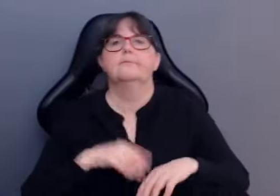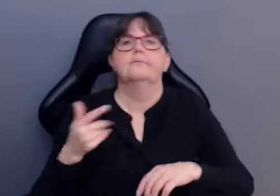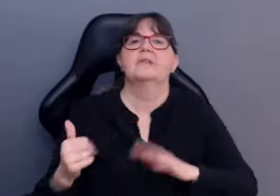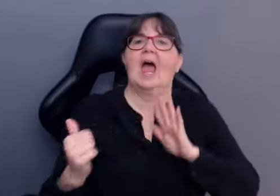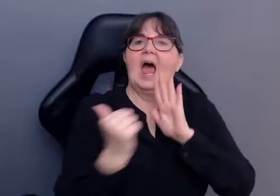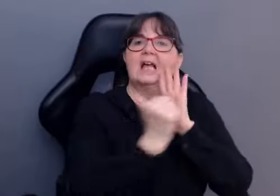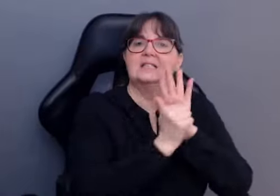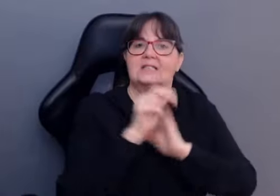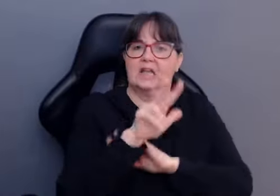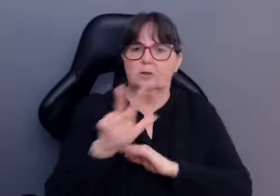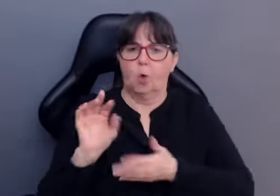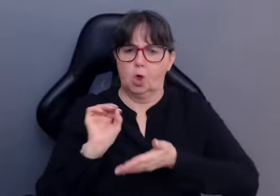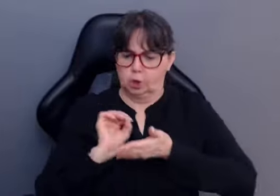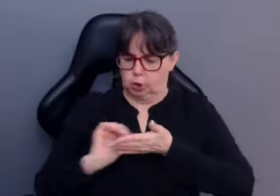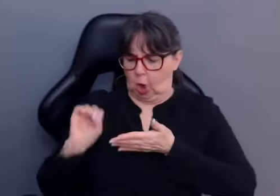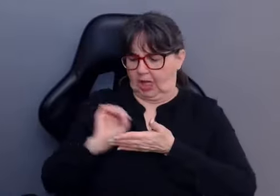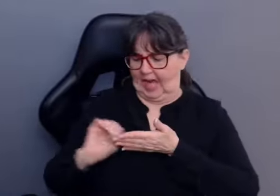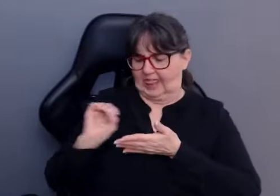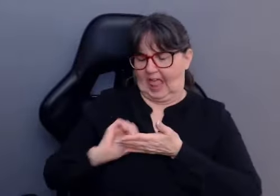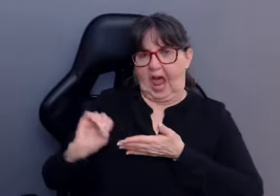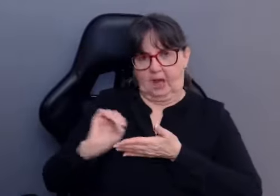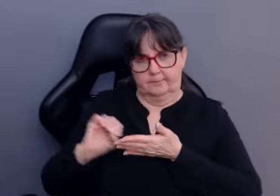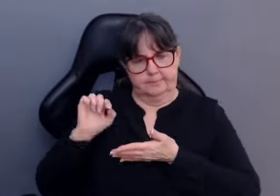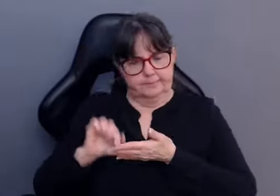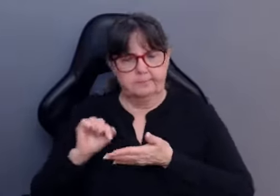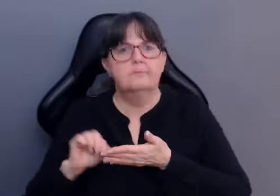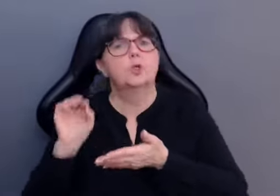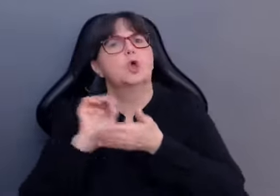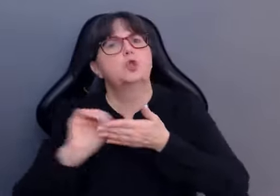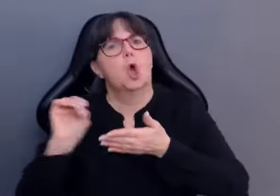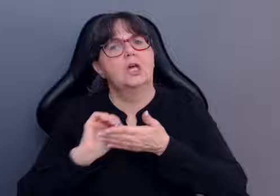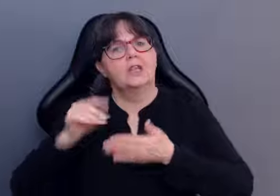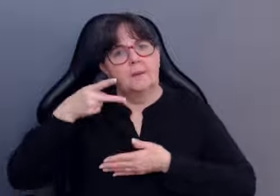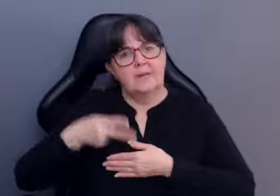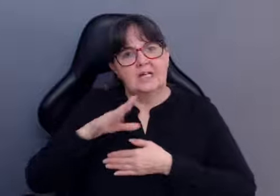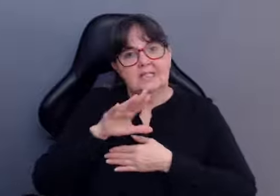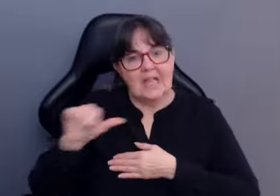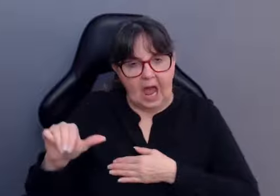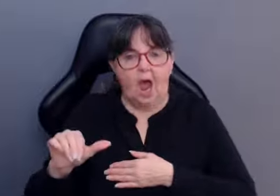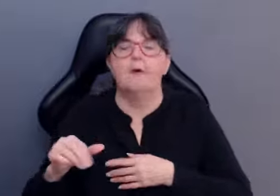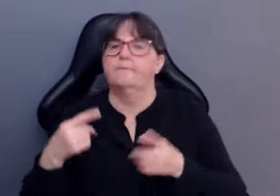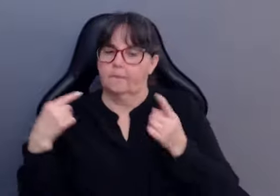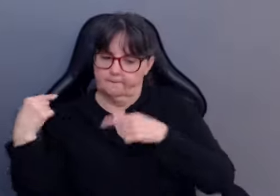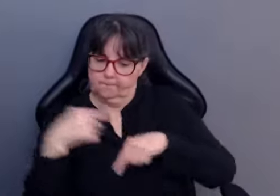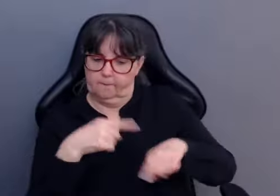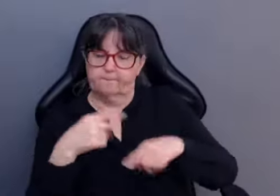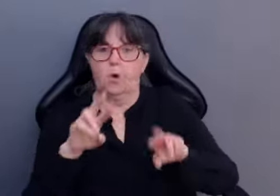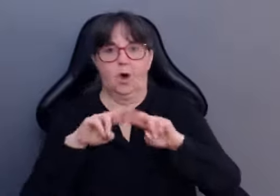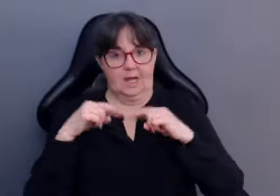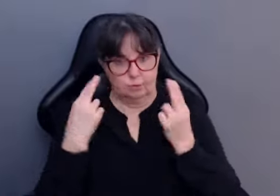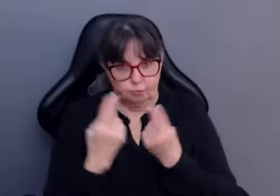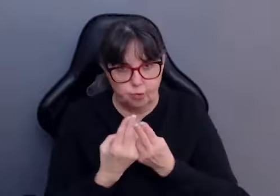33. Secrétaire. Le secrétaire assiste aux assemblées des membres et du